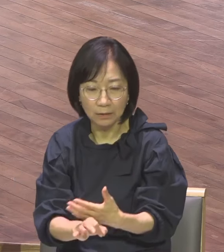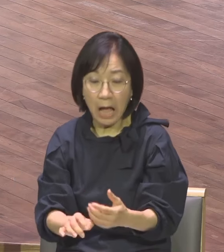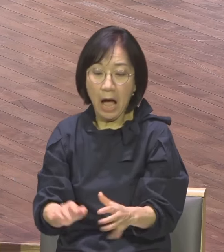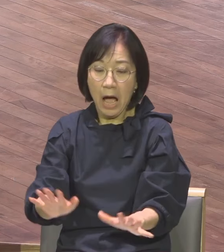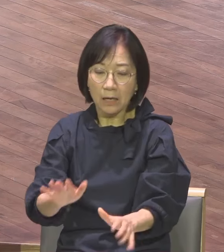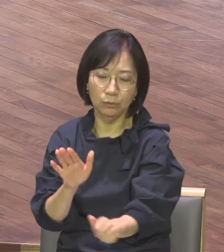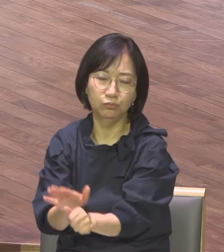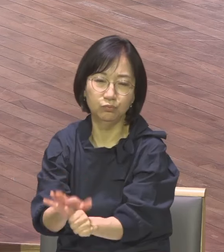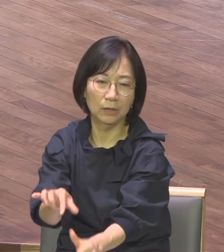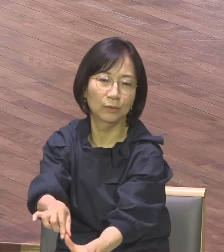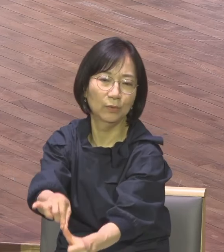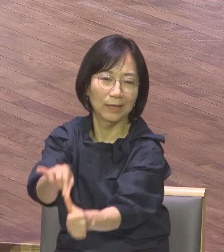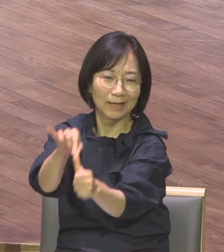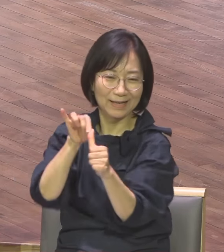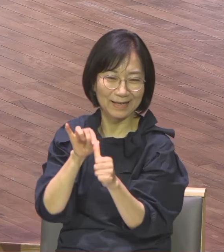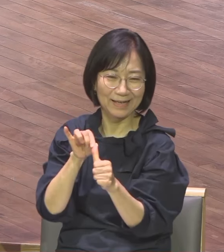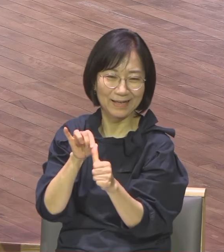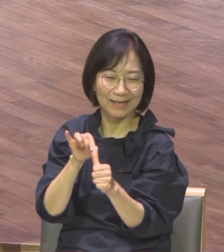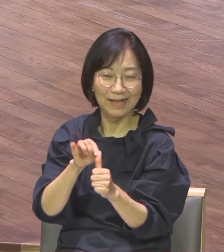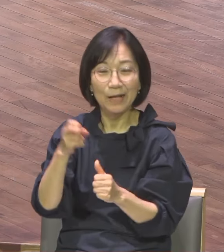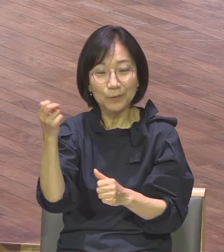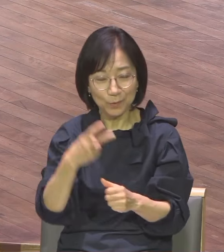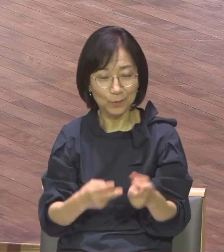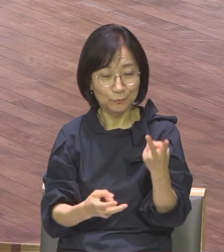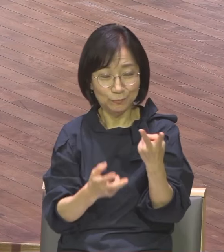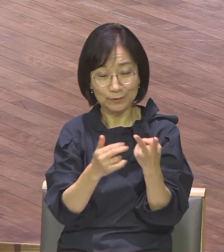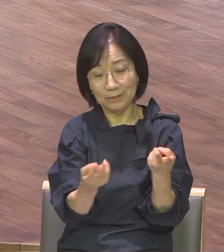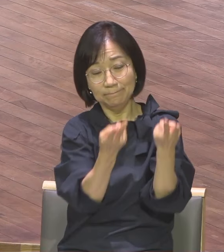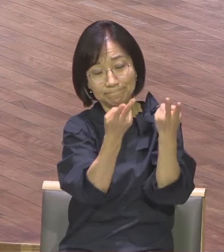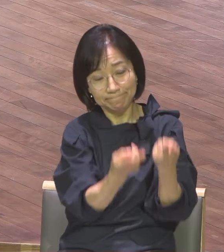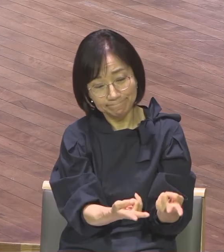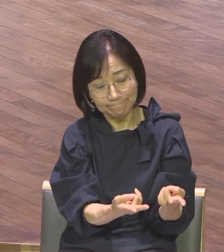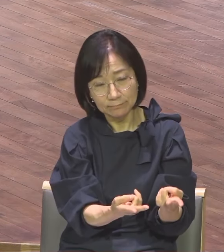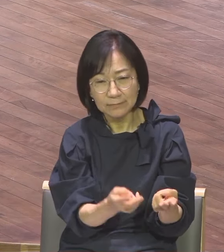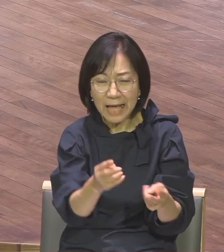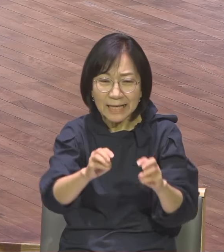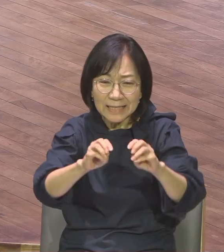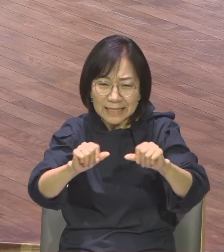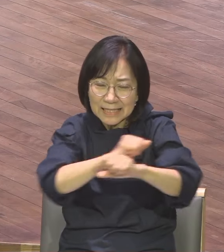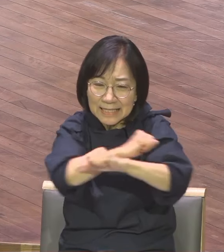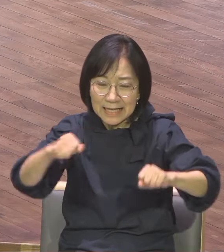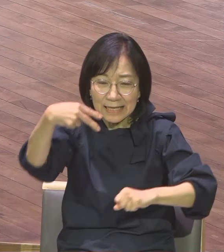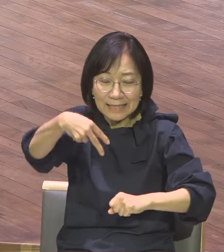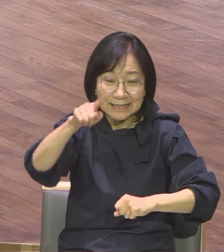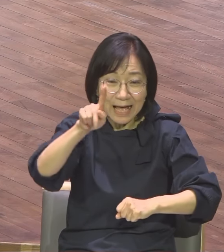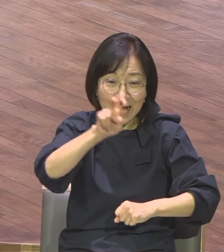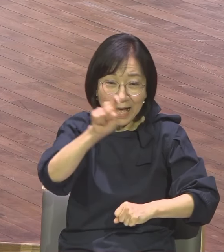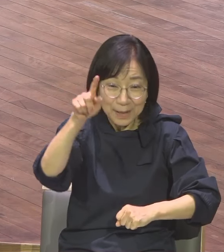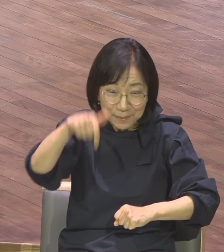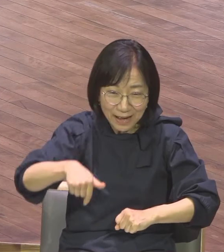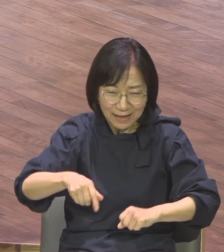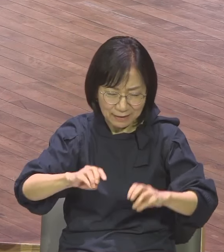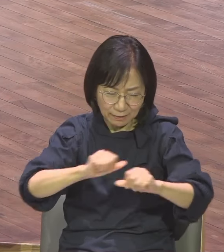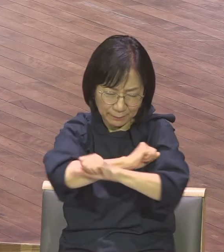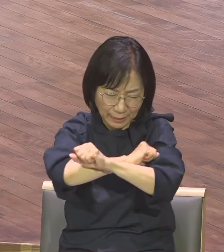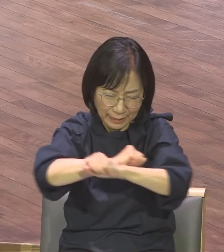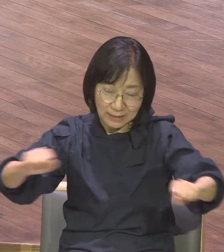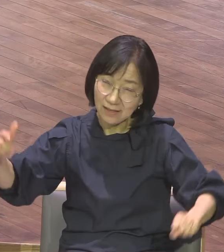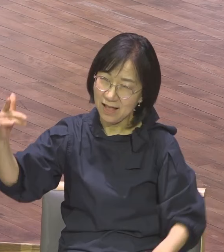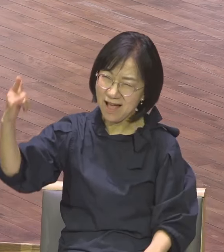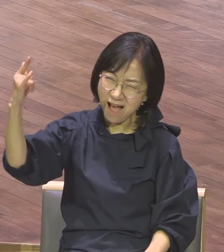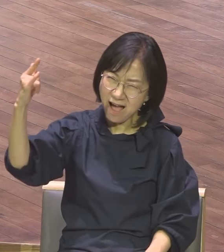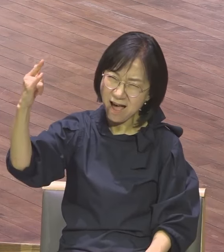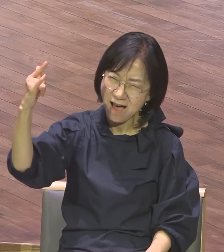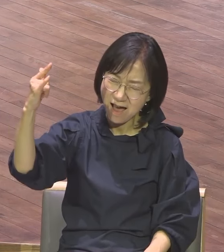두 사람이 함께 누우면 따뜻하다 이렇게 말해요. 사막이나 광야는요 낮에는 불볕 더위지요.